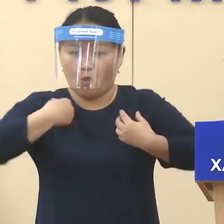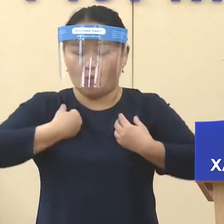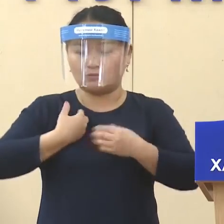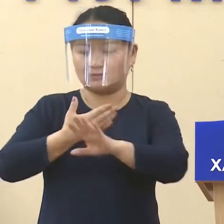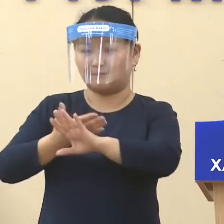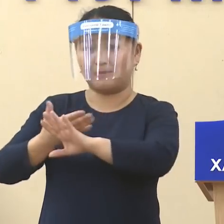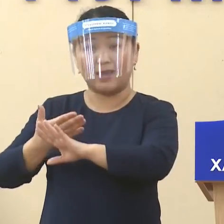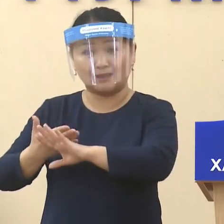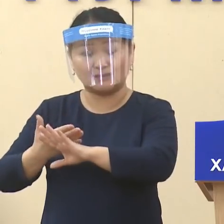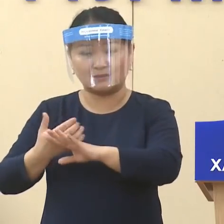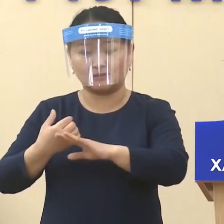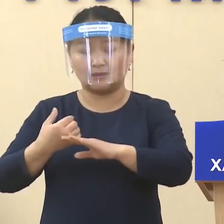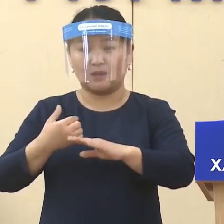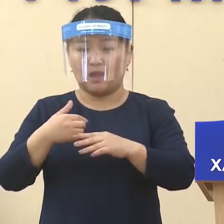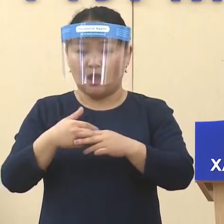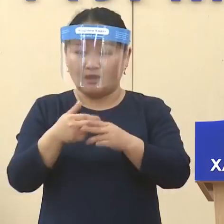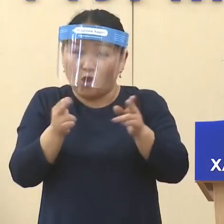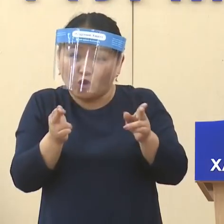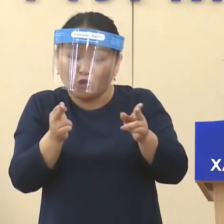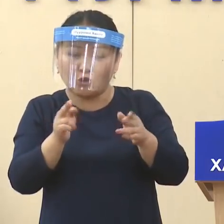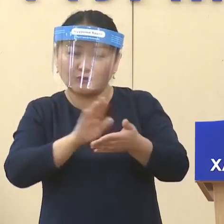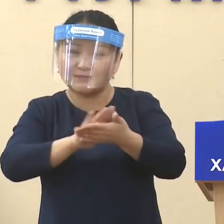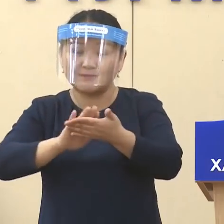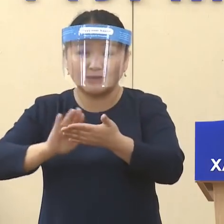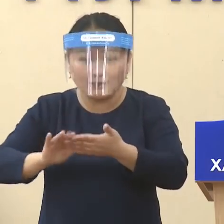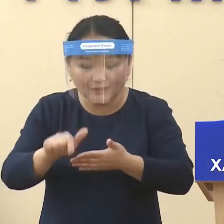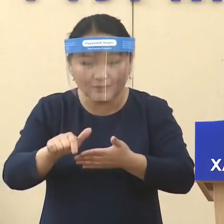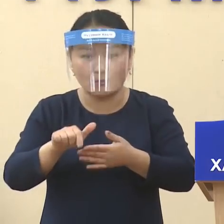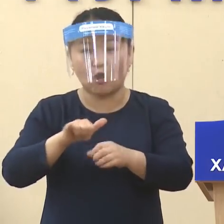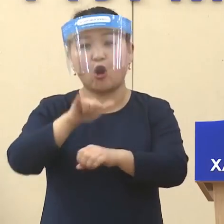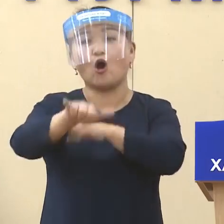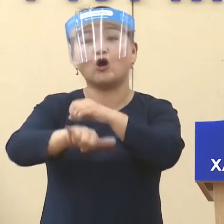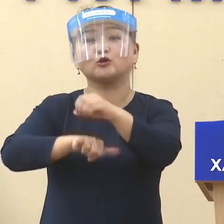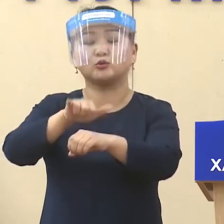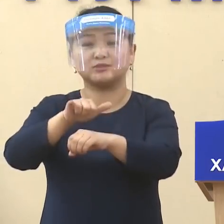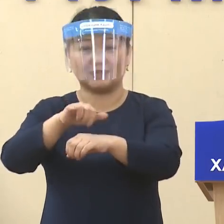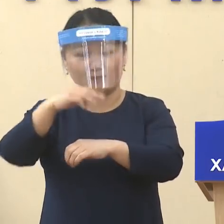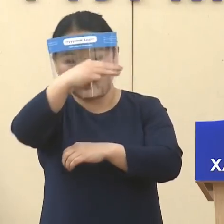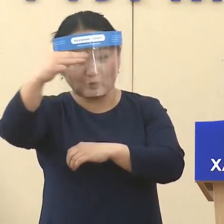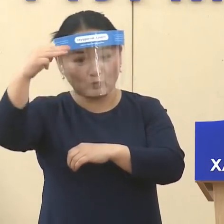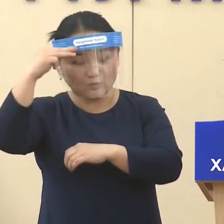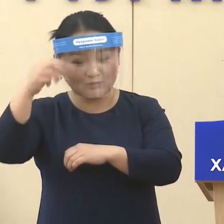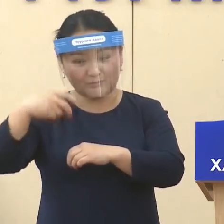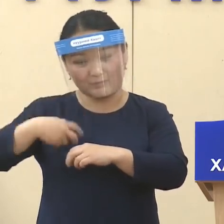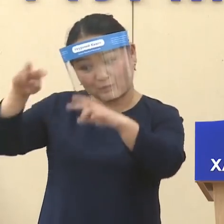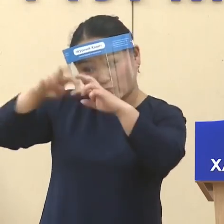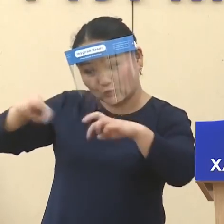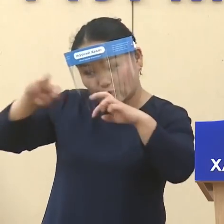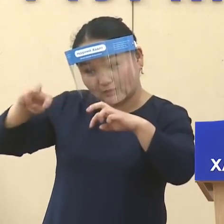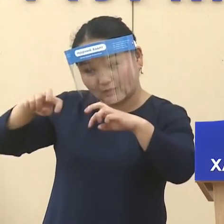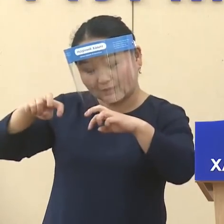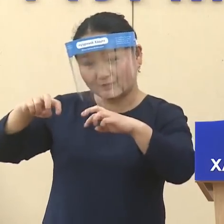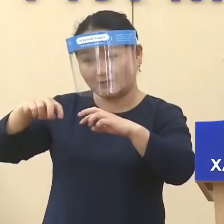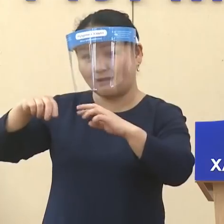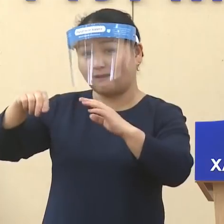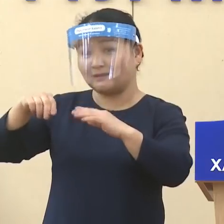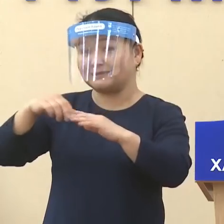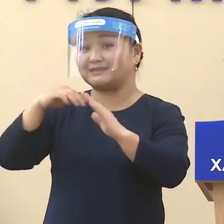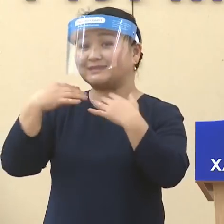гүйтгэх кабинег одоо ажиллаулж байгаа олон улсын энэ туршлага байгаа юм байна. За энэний талаар судалж заавар зөвлөмжийг гарган